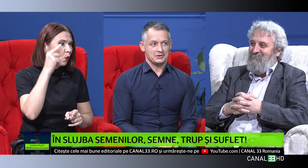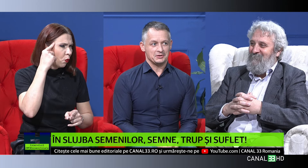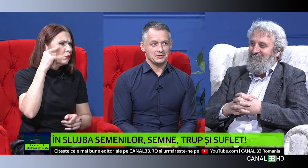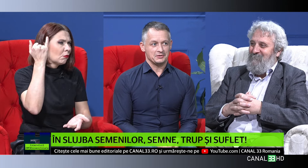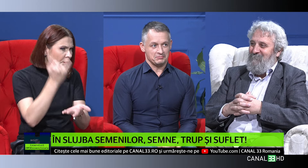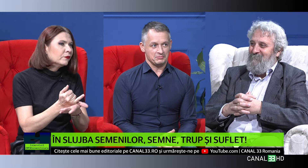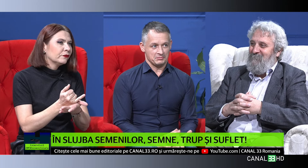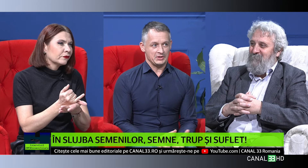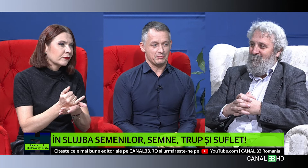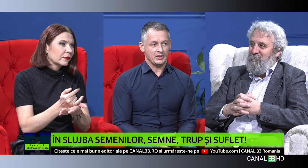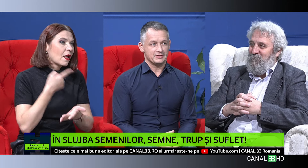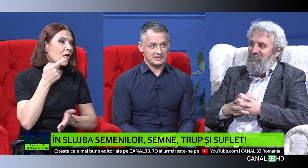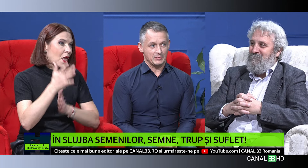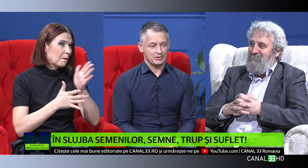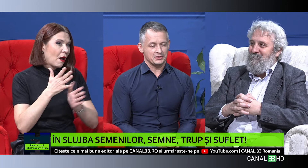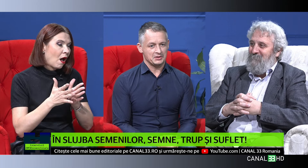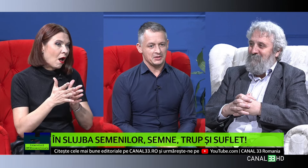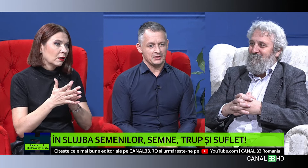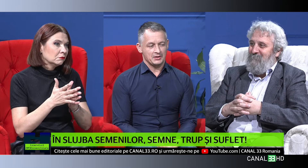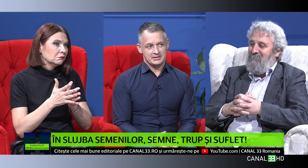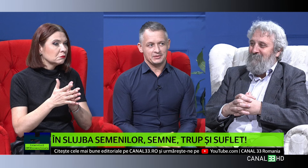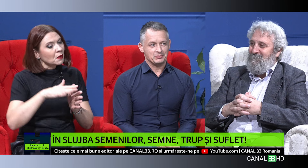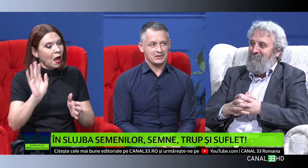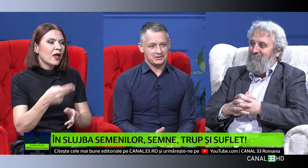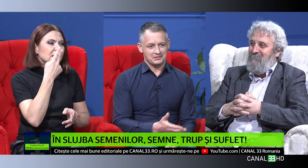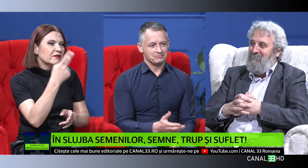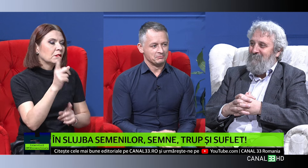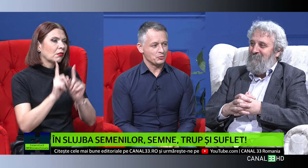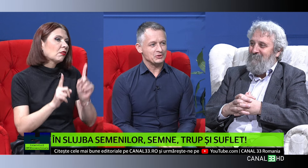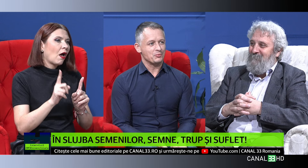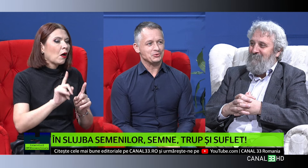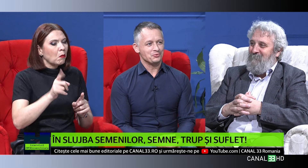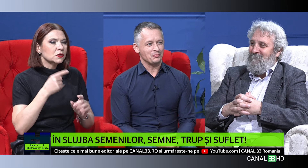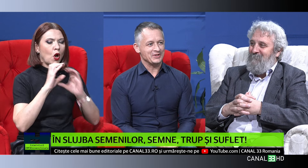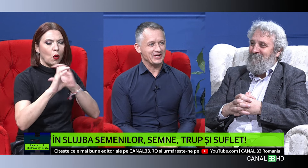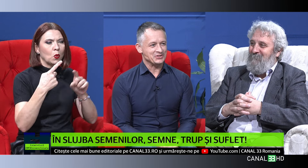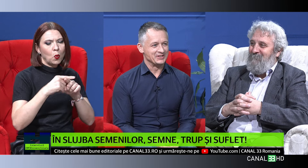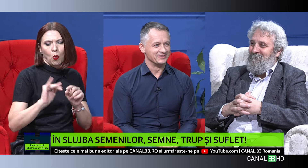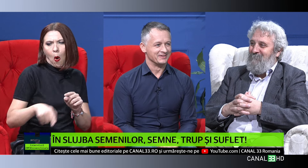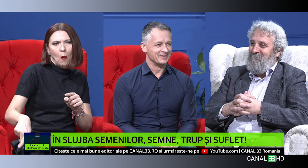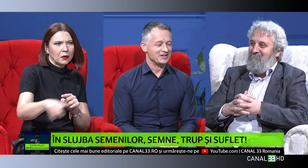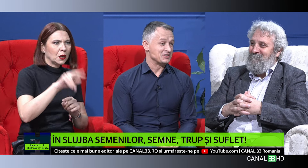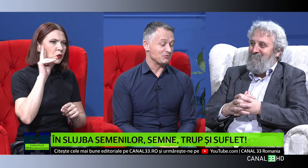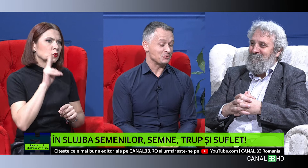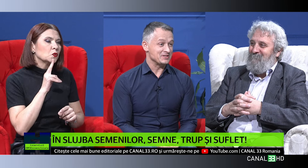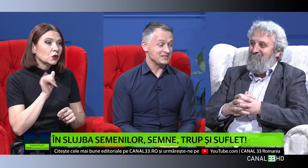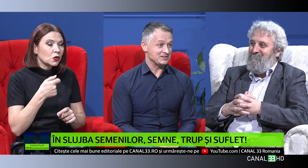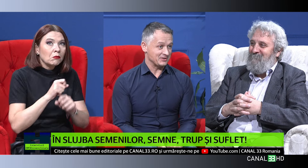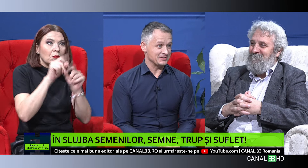cunoști limba semnelor, hai să vedem dacă poți să comunici cu un copil de aici. Și a fost surprins să vadă